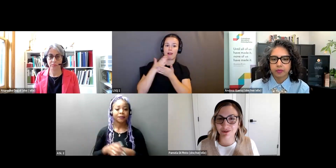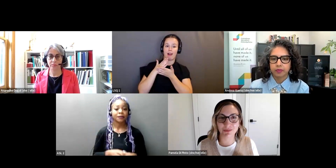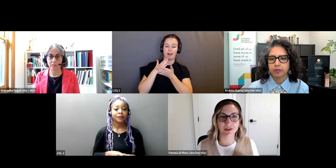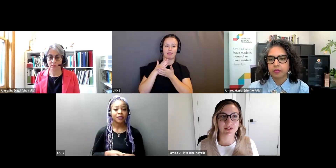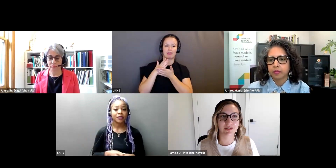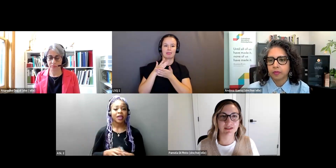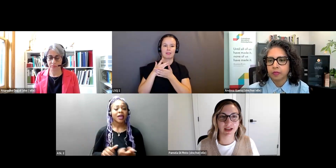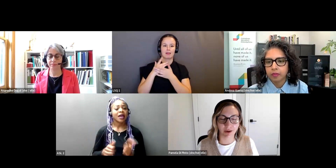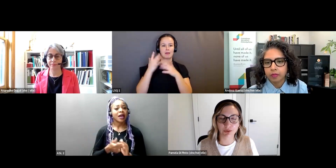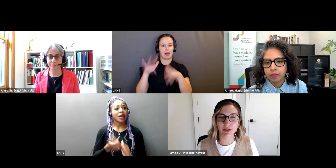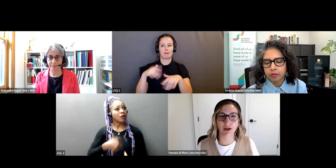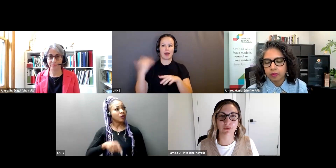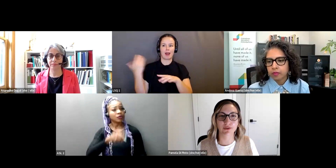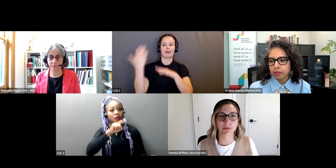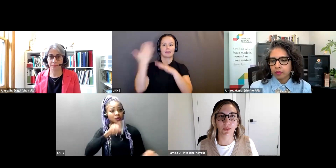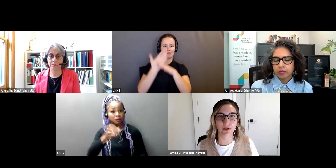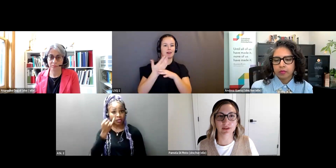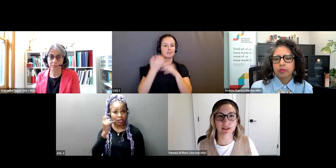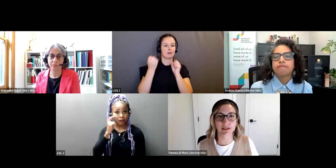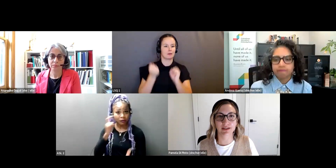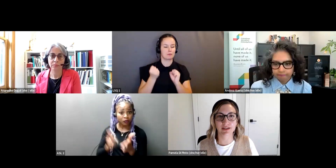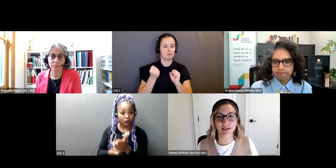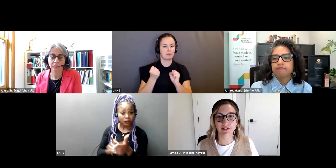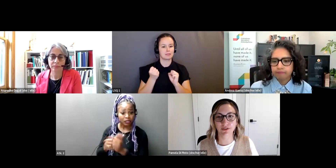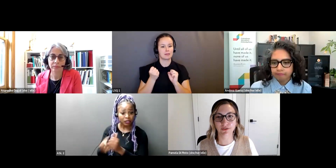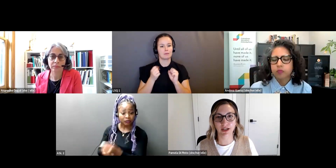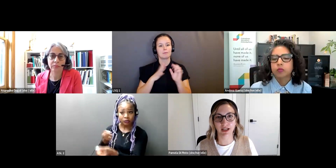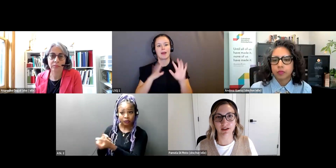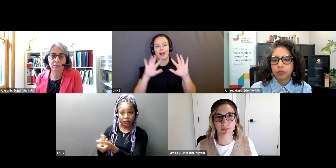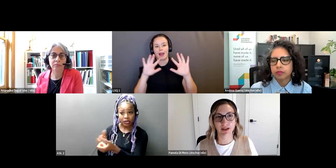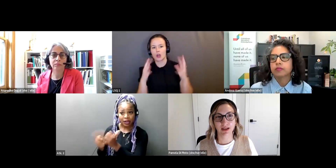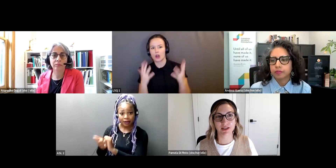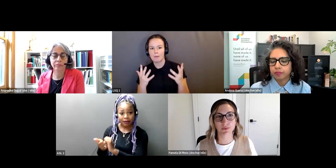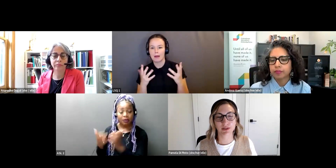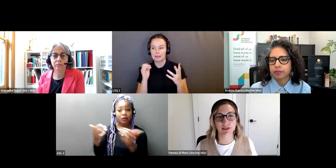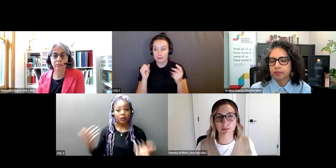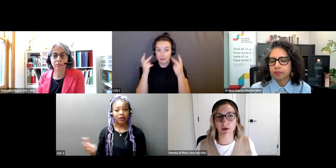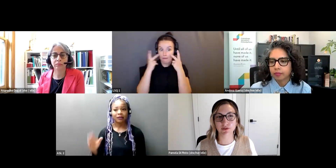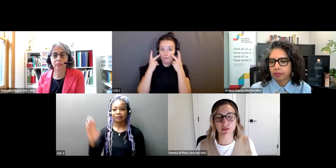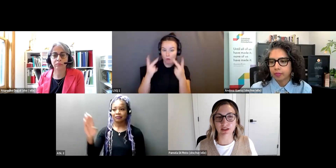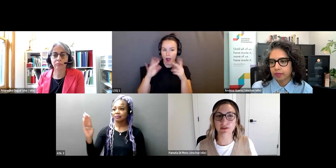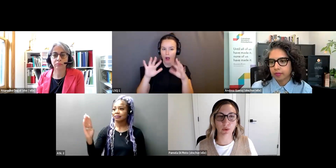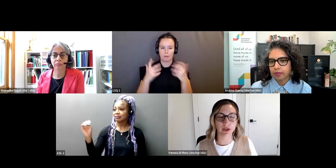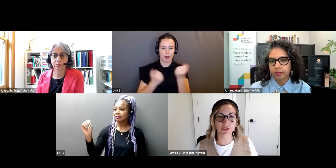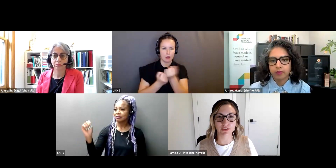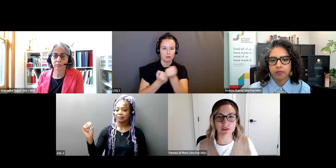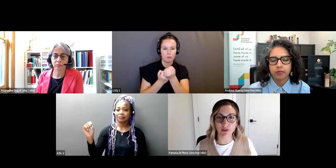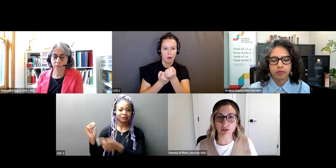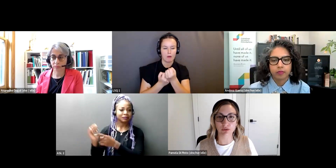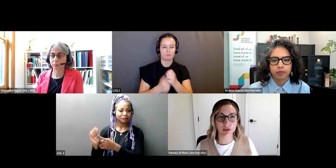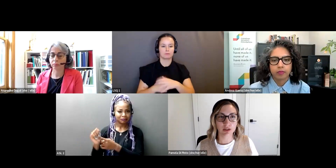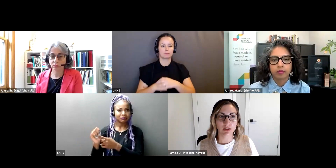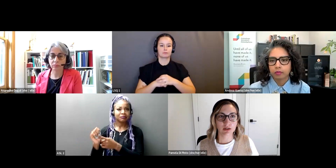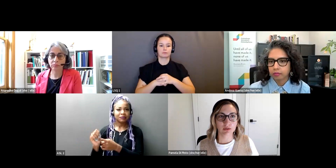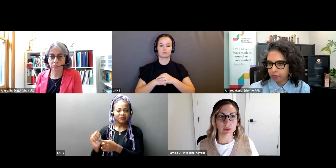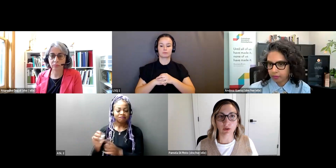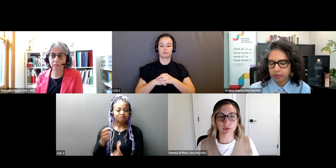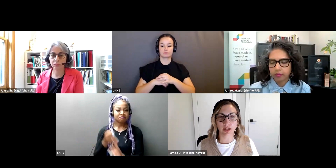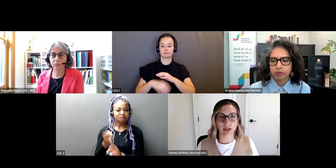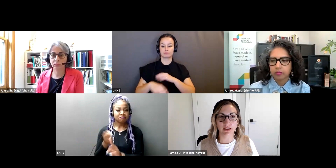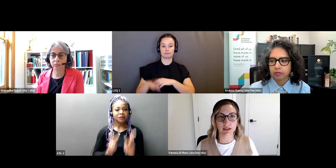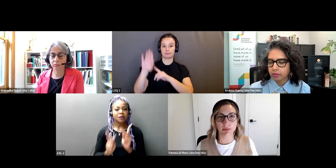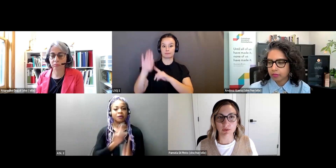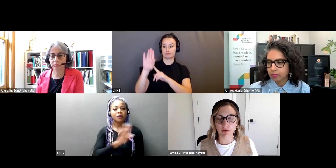efforts d'intervention. Mais comment est-ce que nous répondons et apportons du soutien? Ce signal-là a vraiment